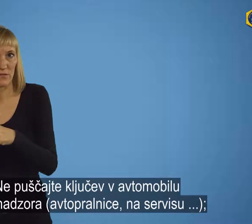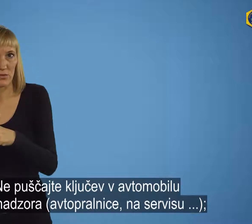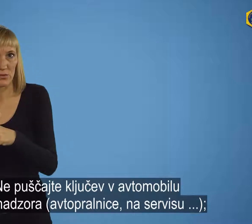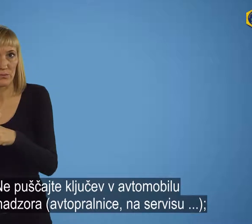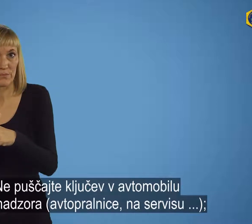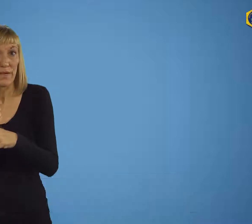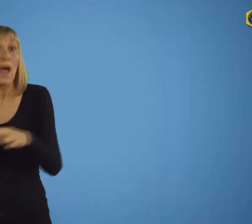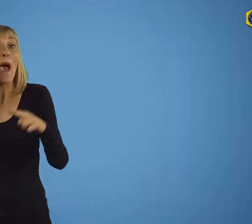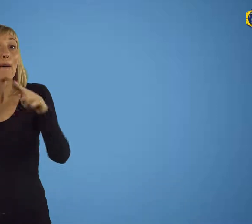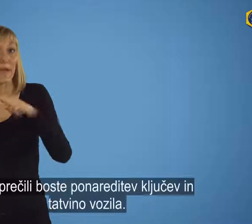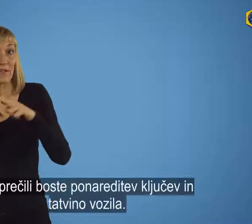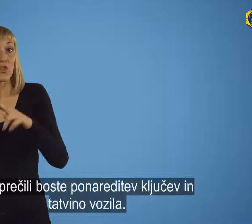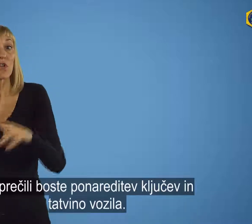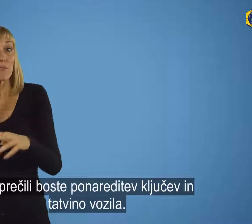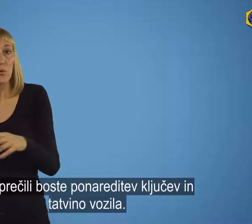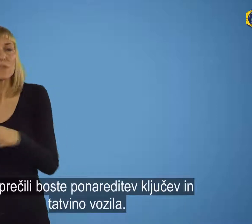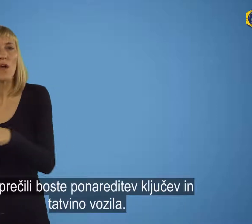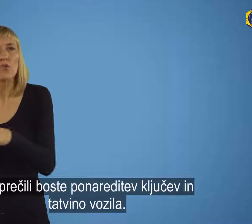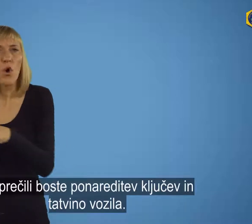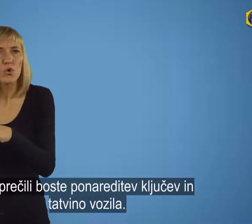ključev in tatvino vozila.